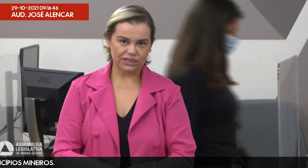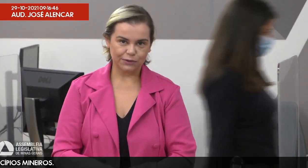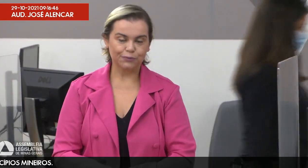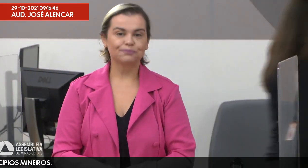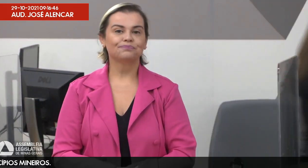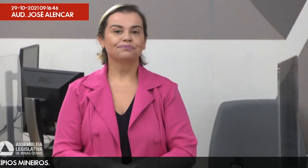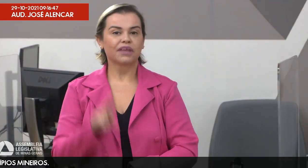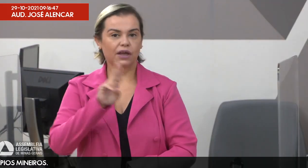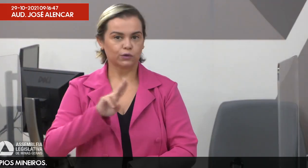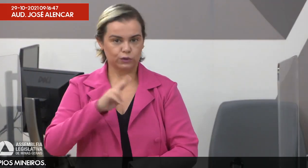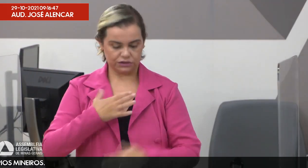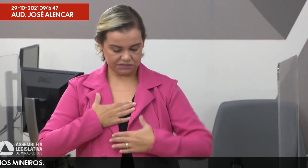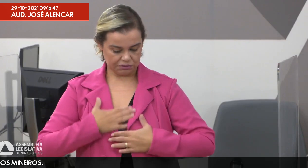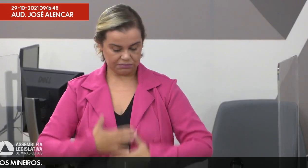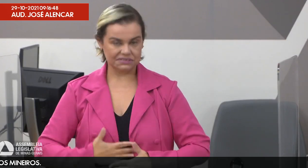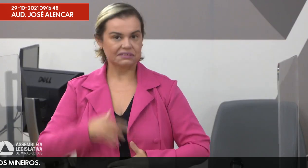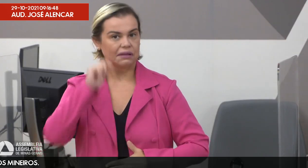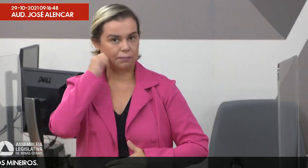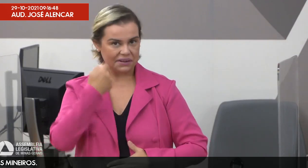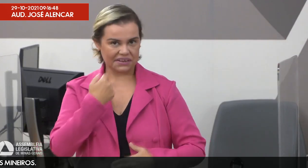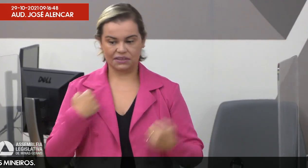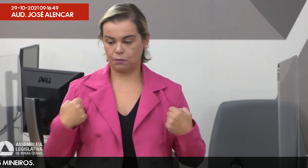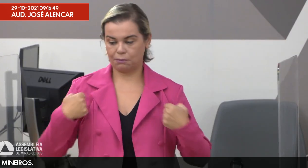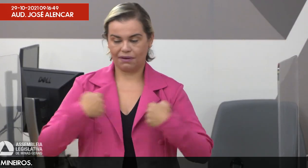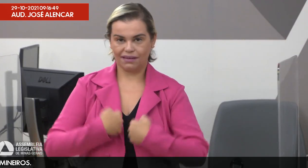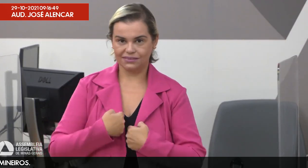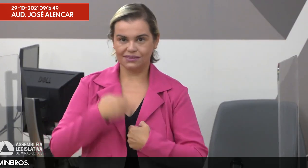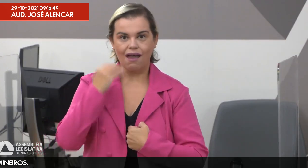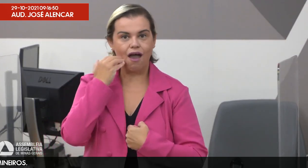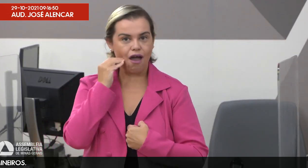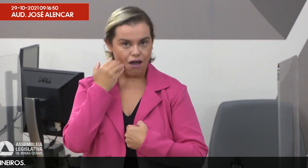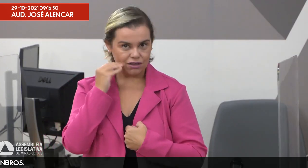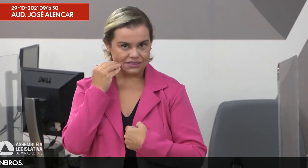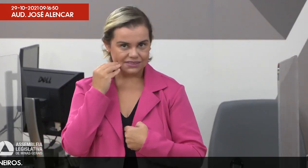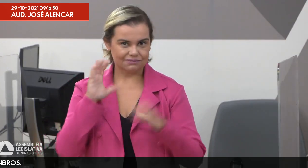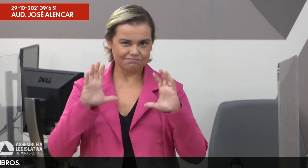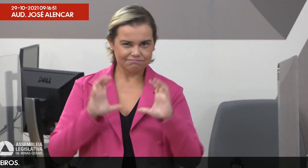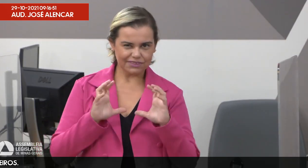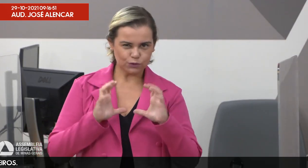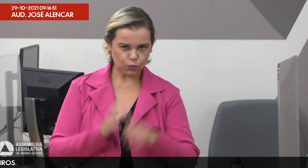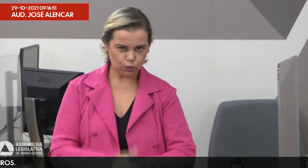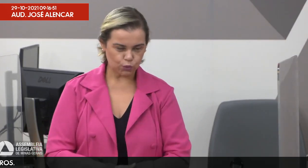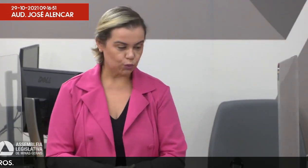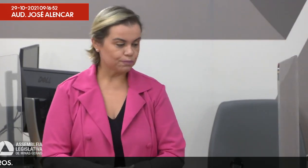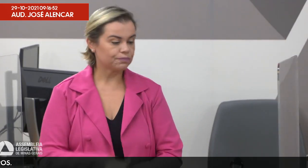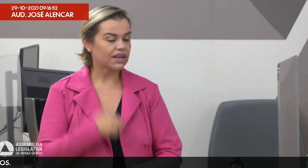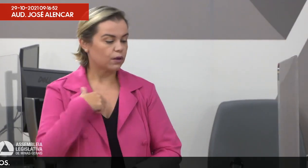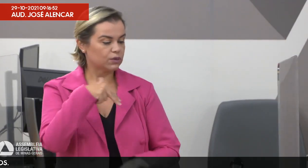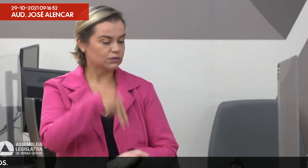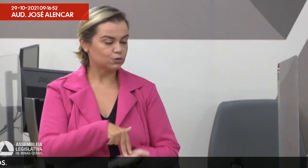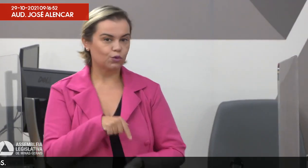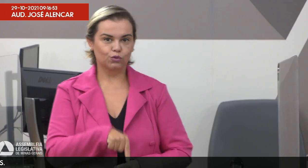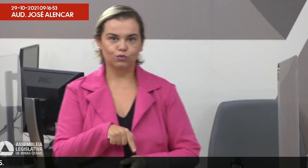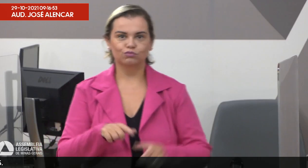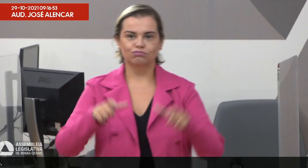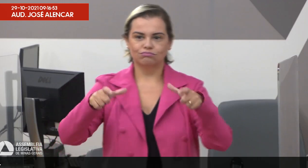cabelos curtos, louros, estou vestindo uma blusa preta com blazer